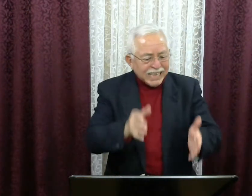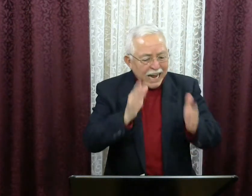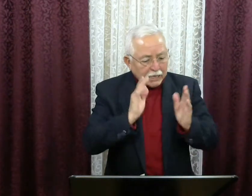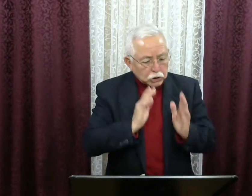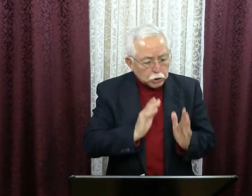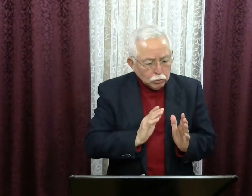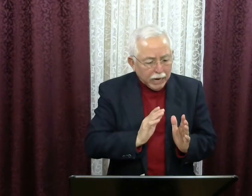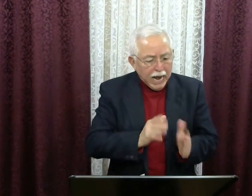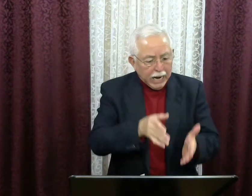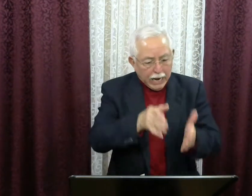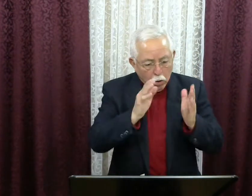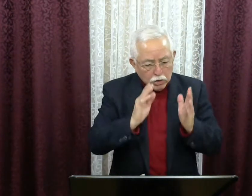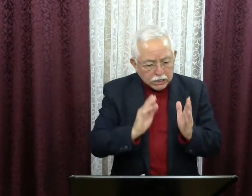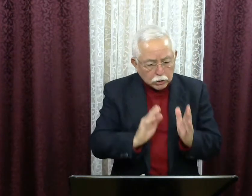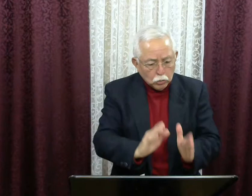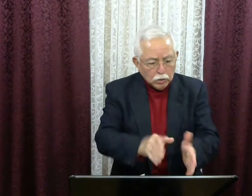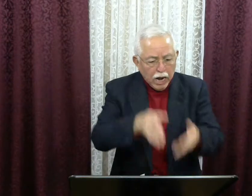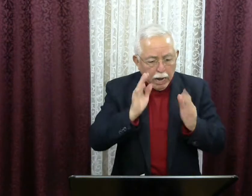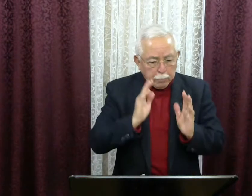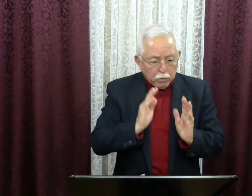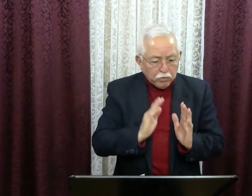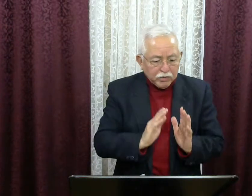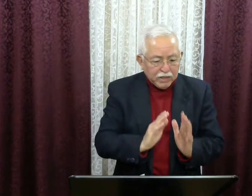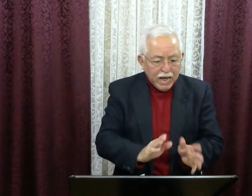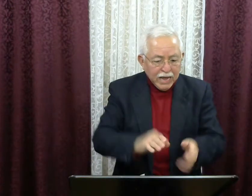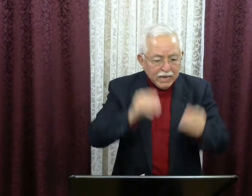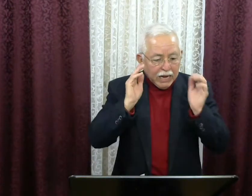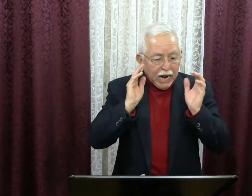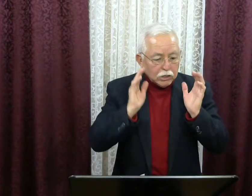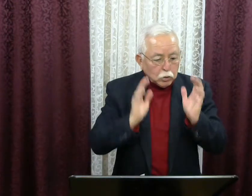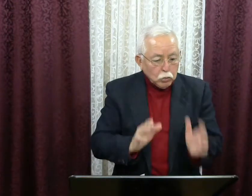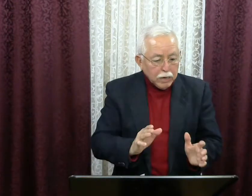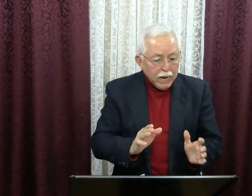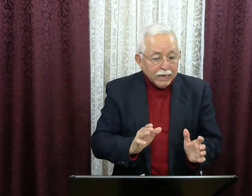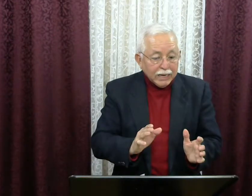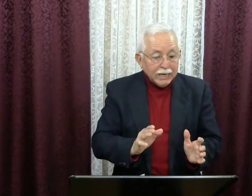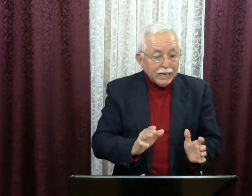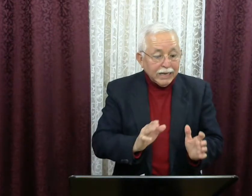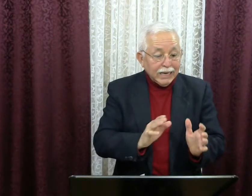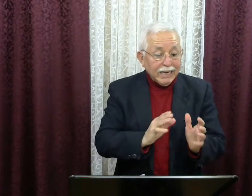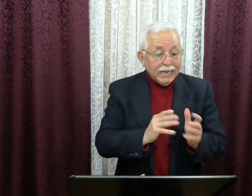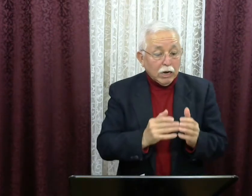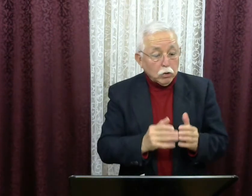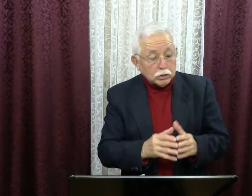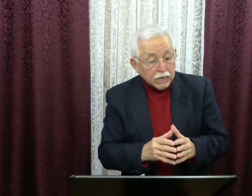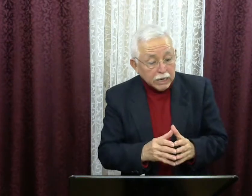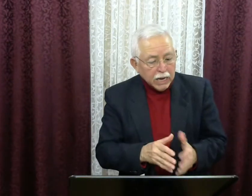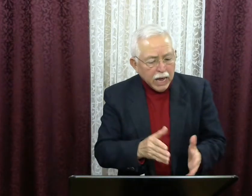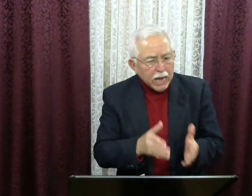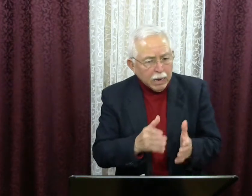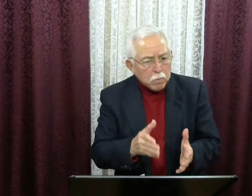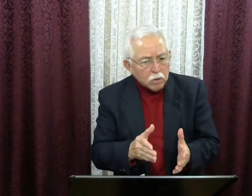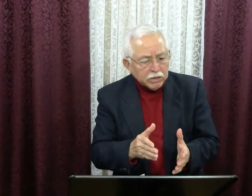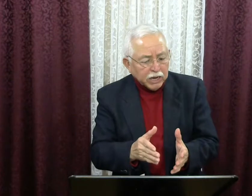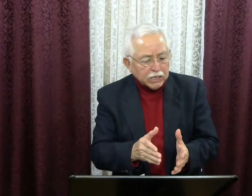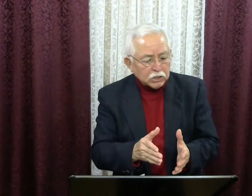la anchura, la longitud, la profundidad y la altura, y de conocer el amor de Cristo,